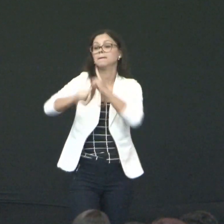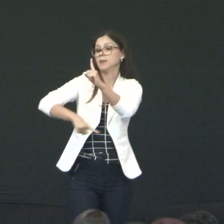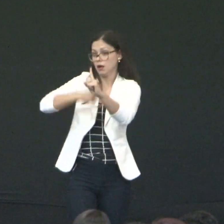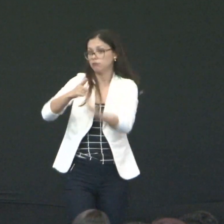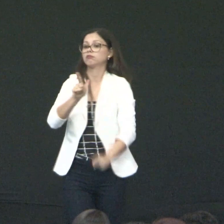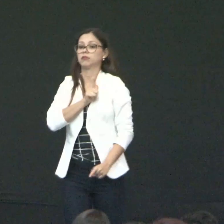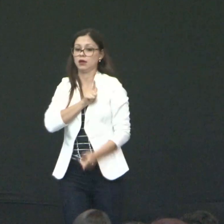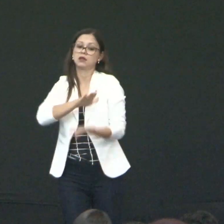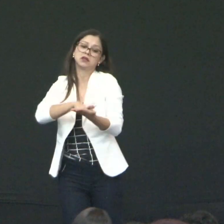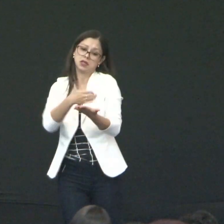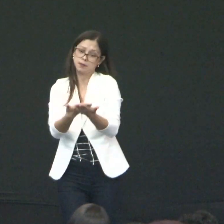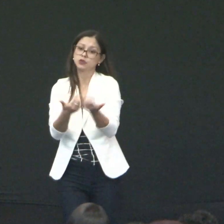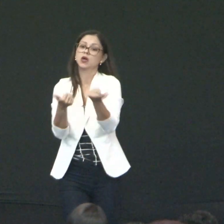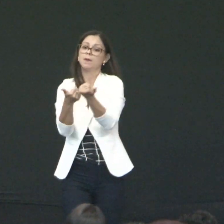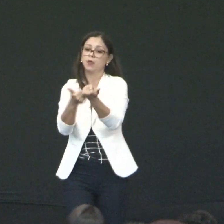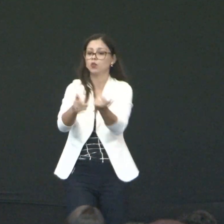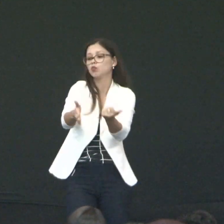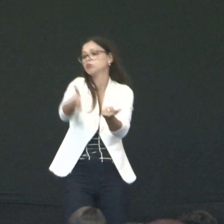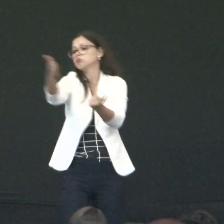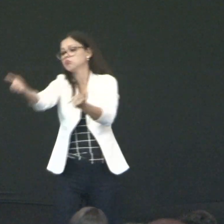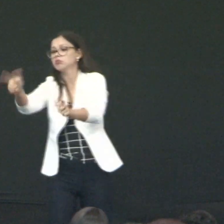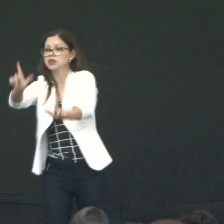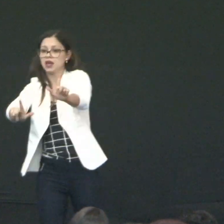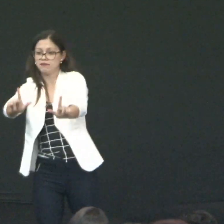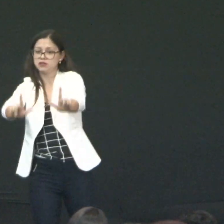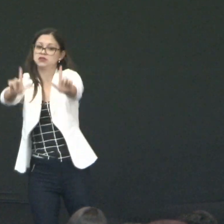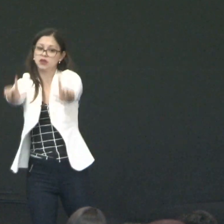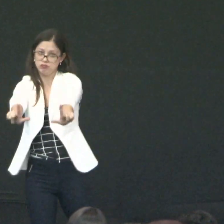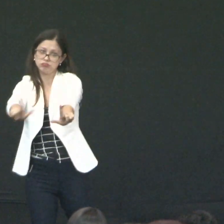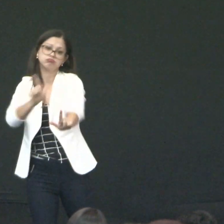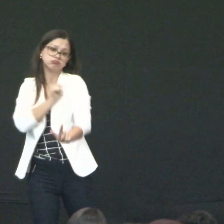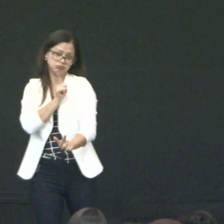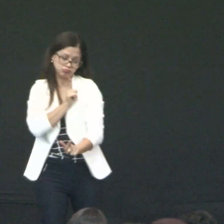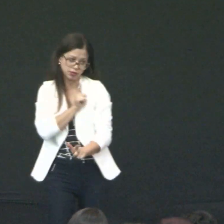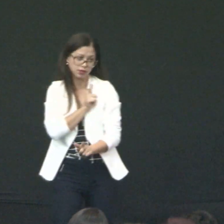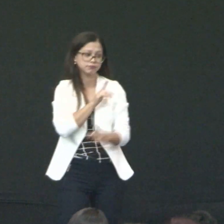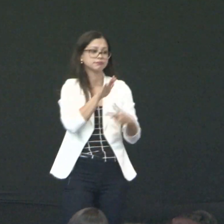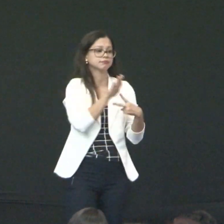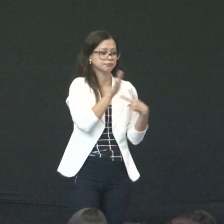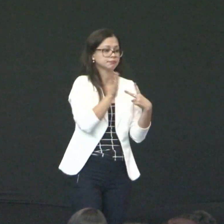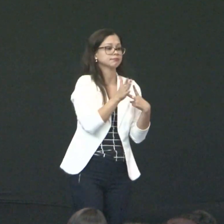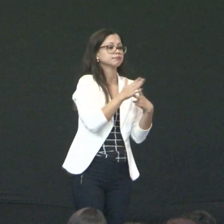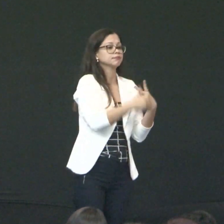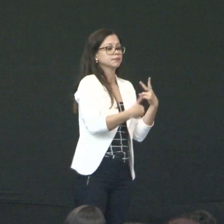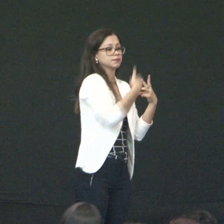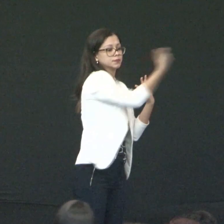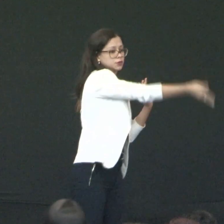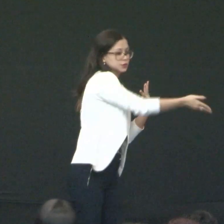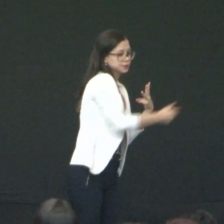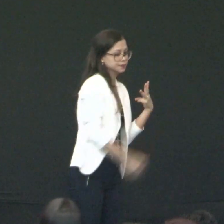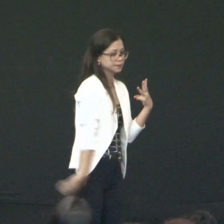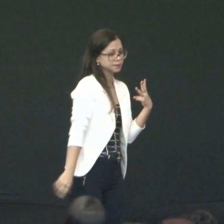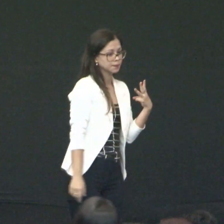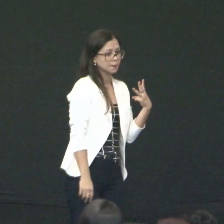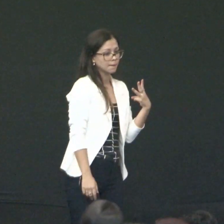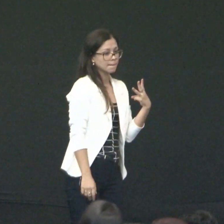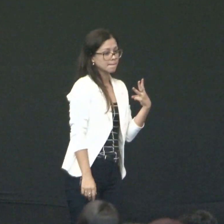para facilitar a tradução. E aí também tem um intérprete de apoio que fica ao lado da televisão, dando suporte nesse processo